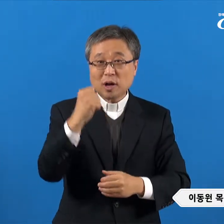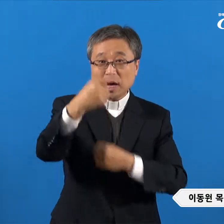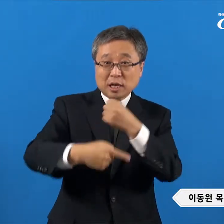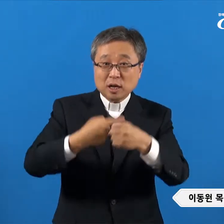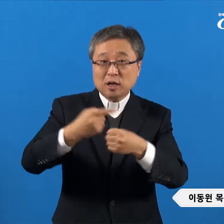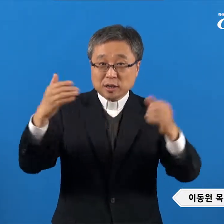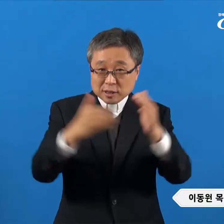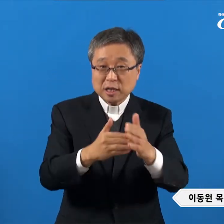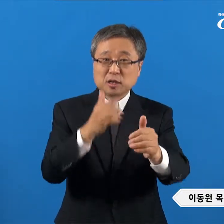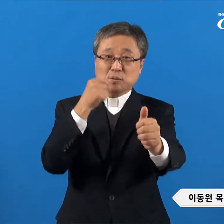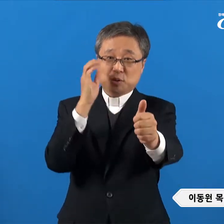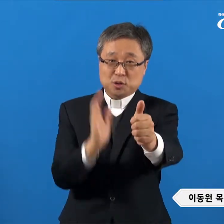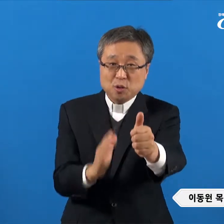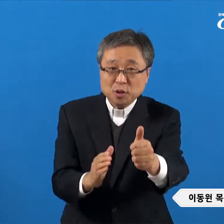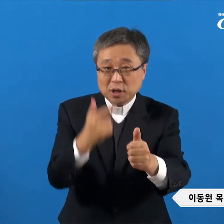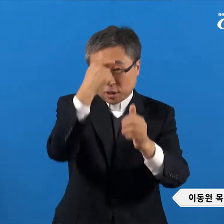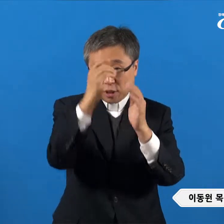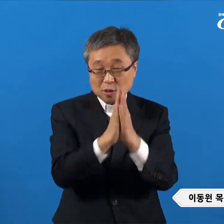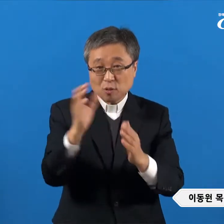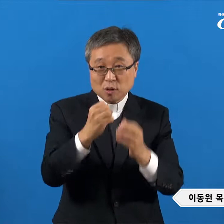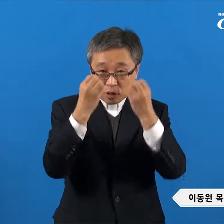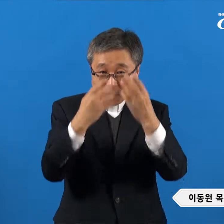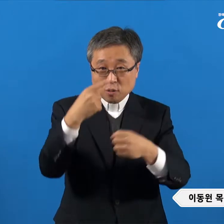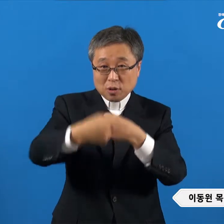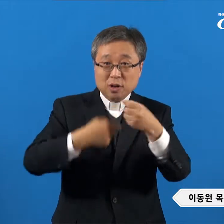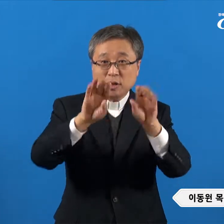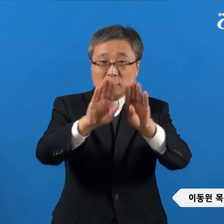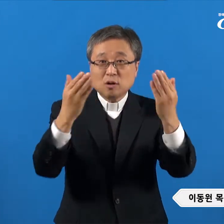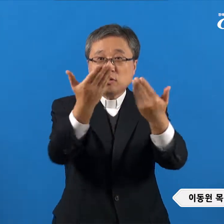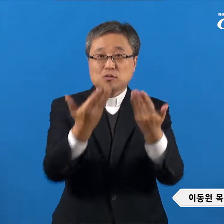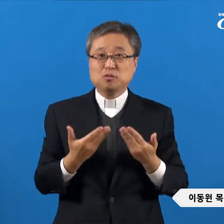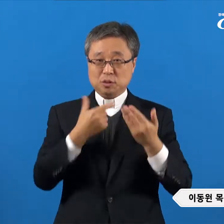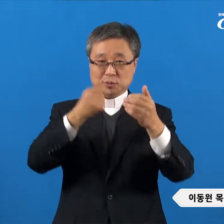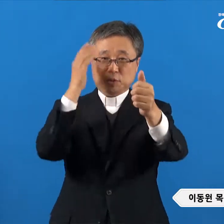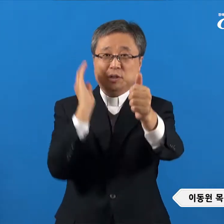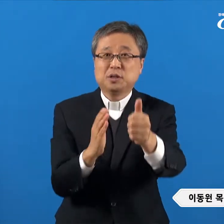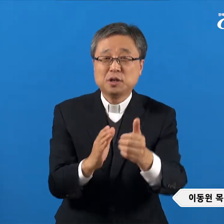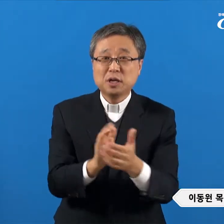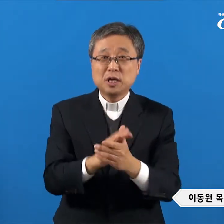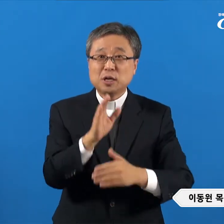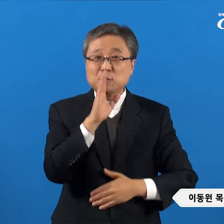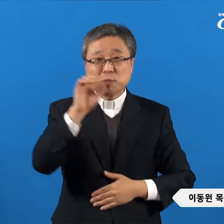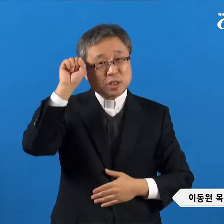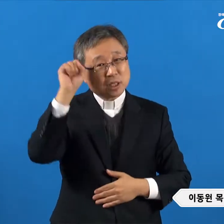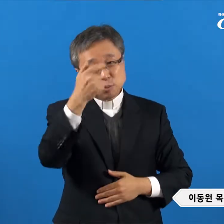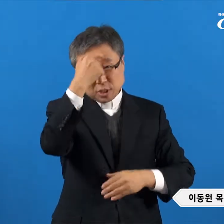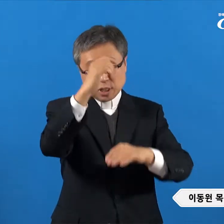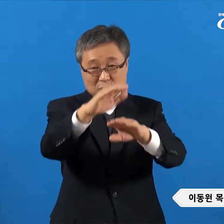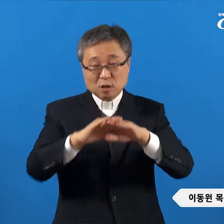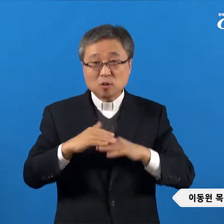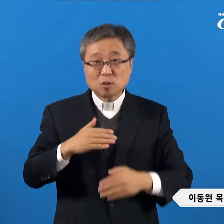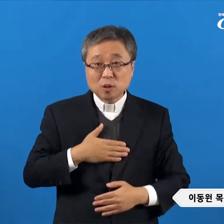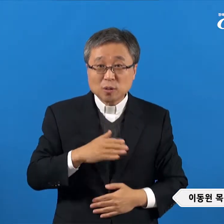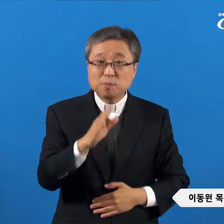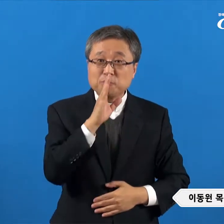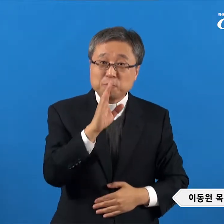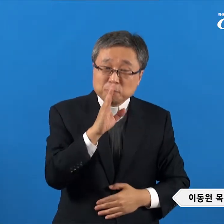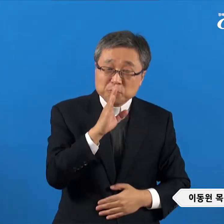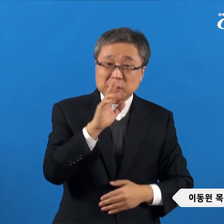마무리하십시오. 기도로 새로운 해를 여십시오. 이번 새벽 기도에 송구영신 예배에서 이어지는 새벽